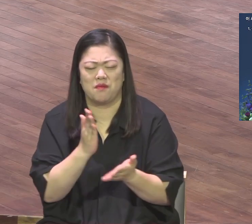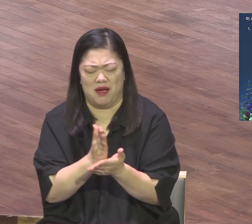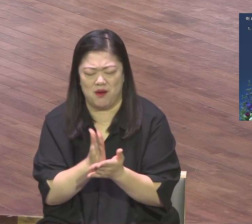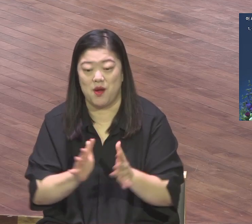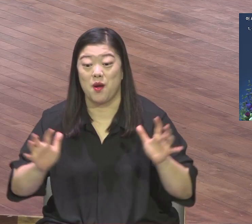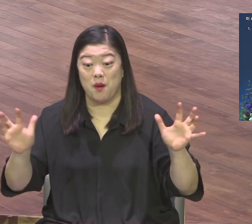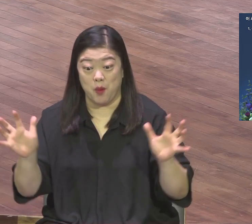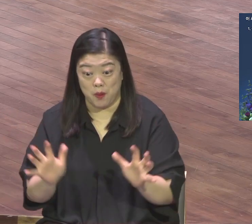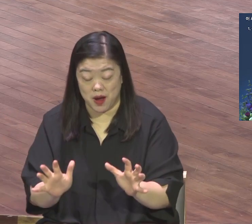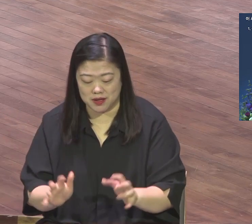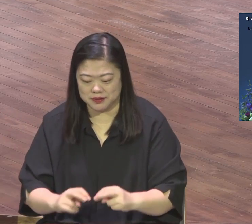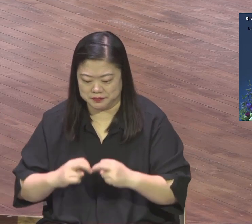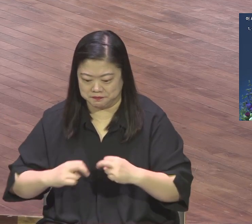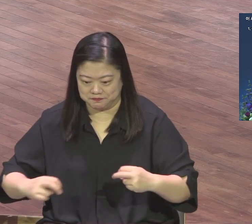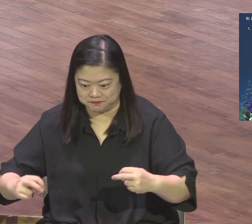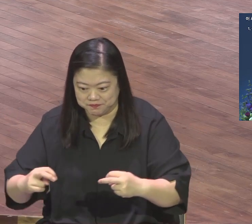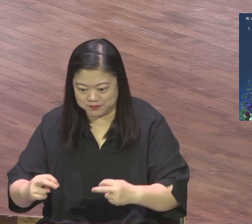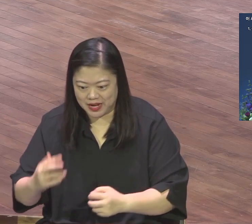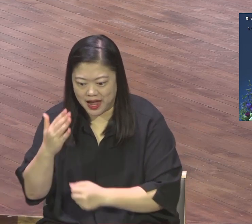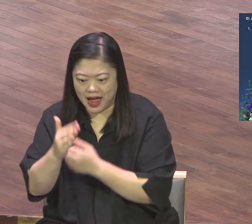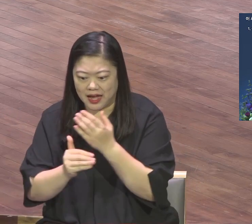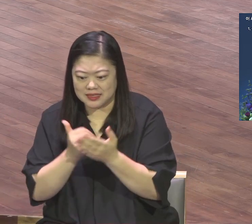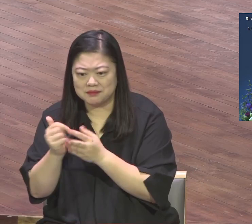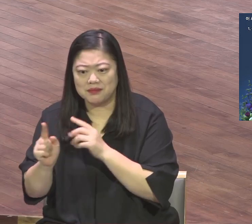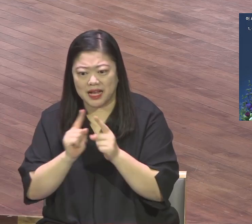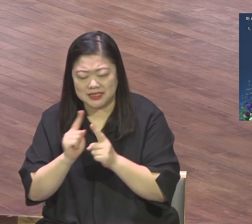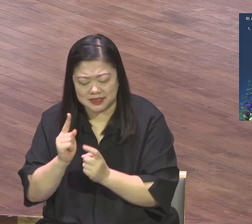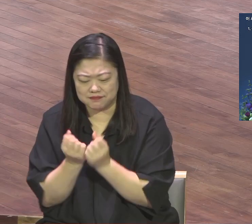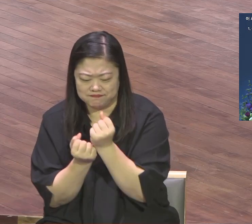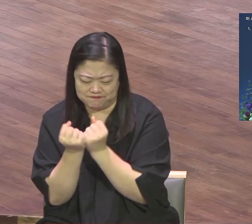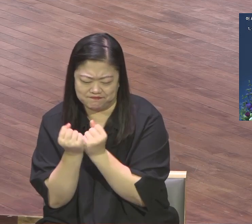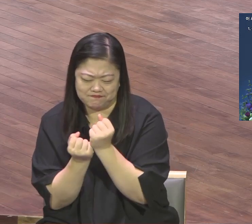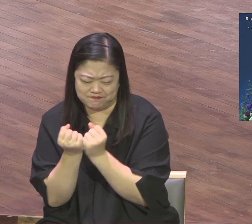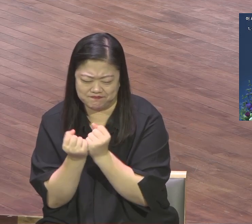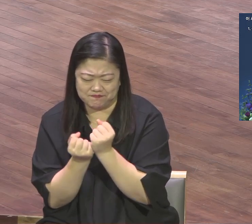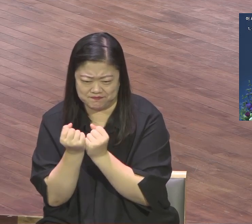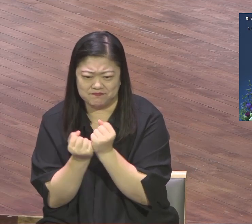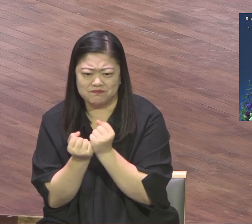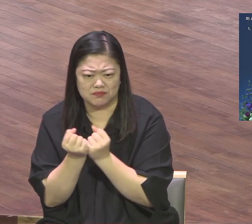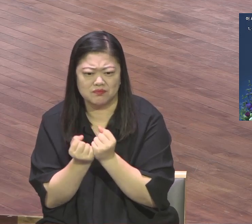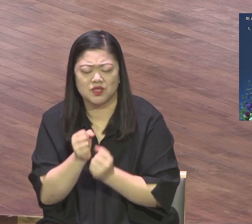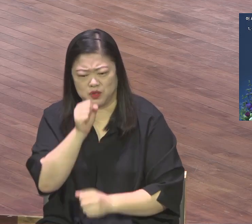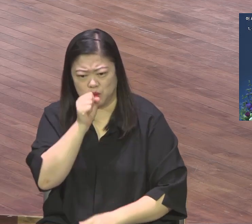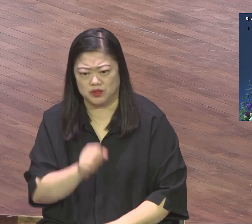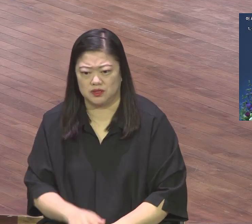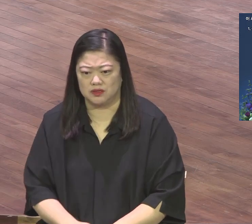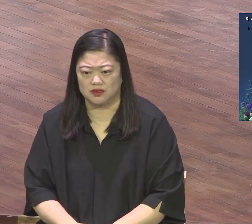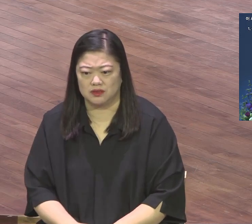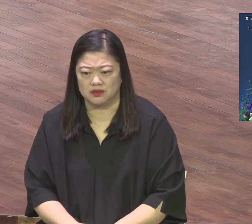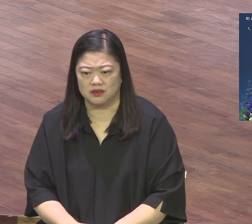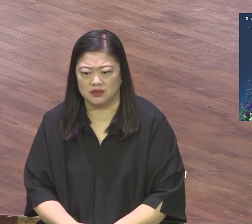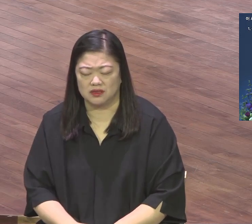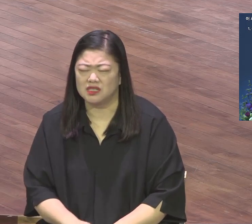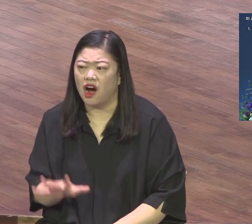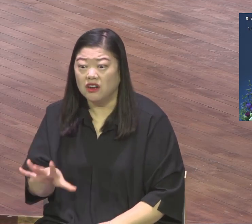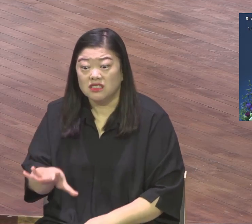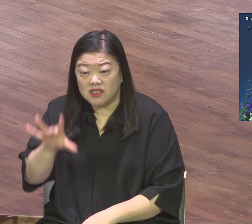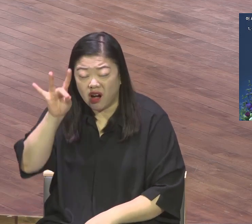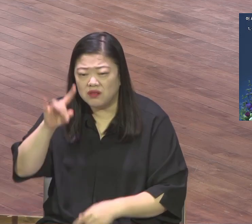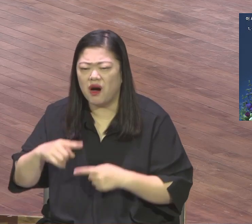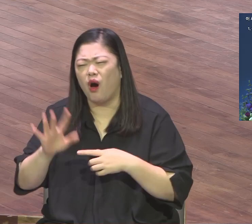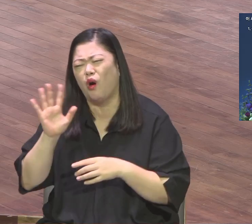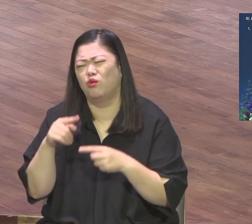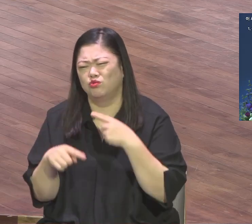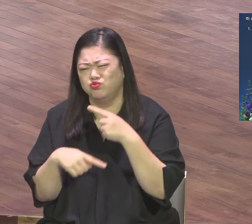막 유창하게 하면 사람들 거부감이 생겨. 와, 말 잘하네. 그럴 수도 있지요. 그러나 그게 안 되는 분들이